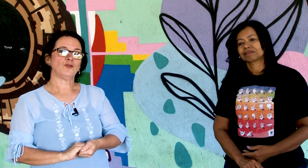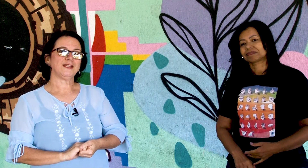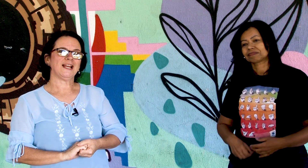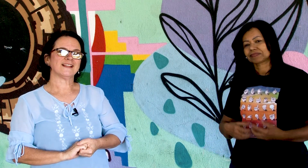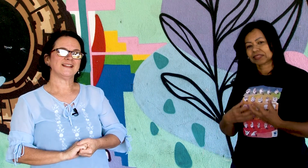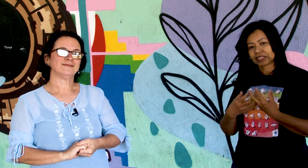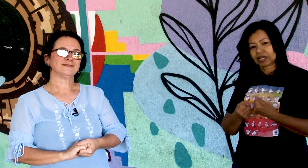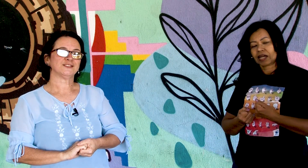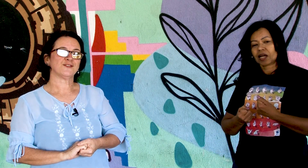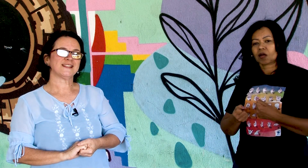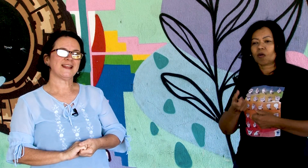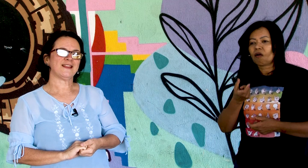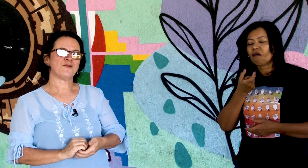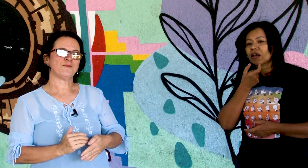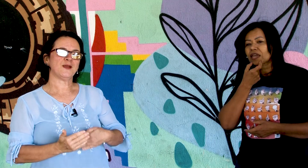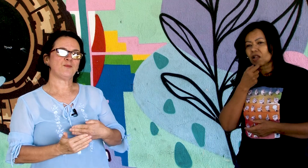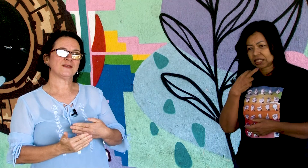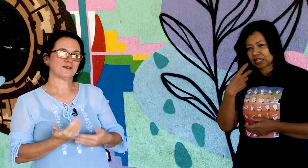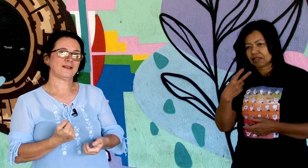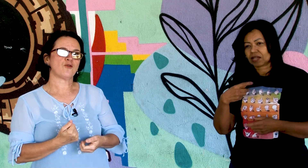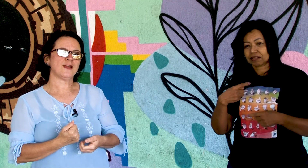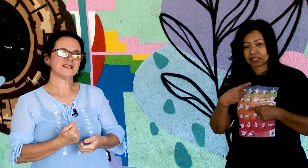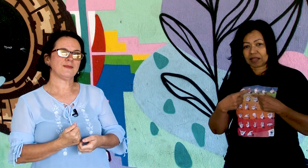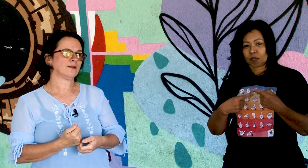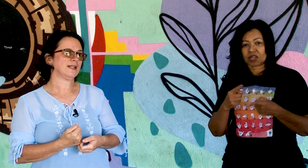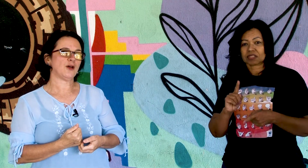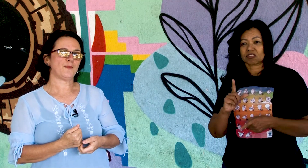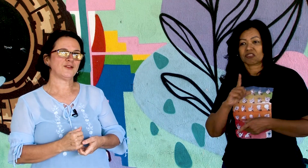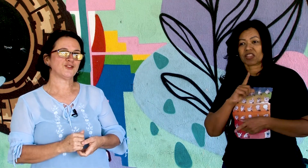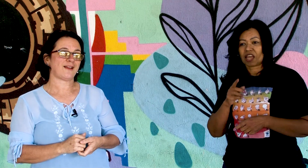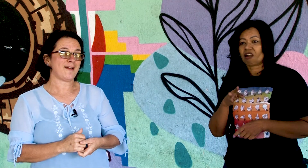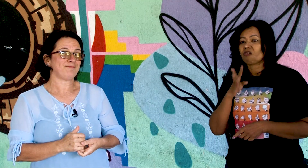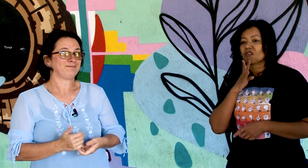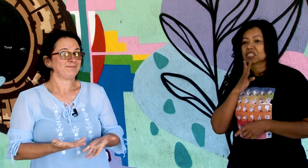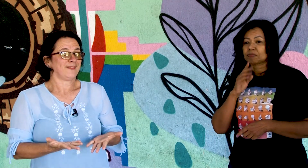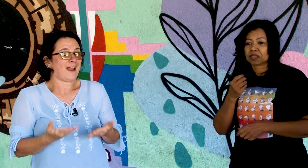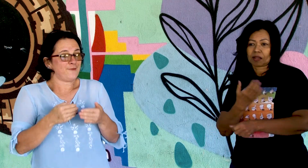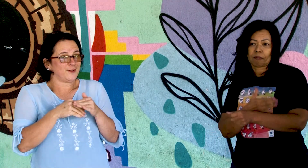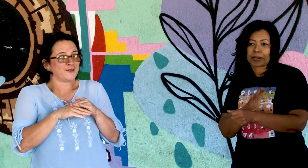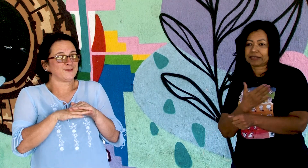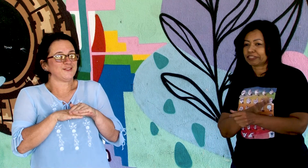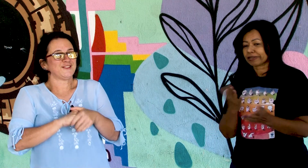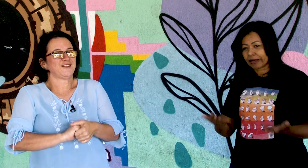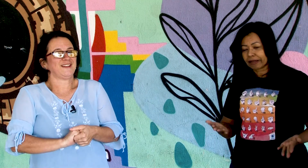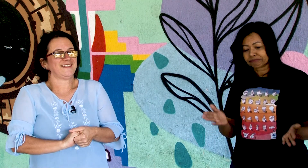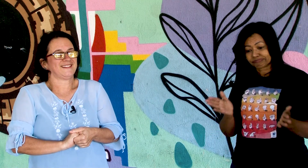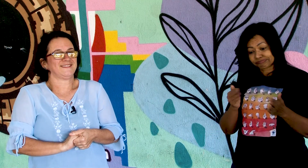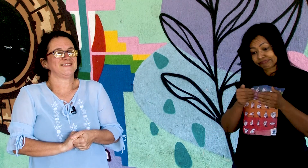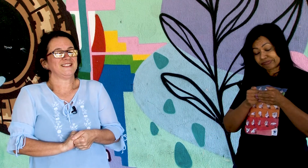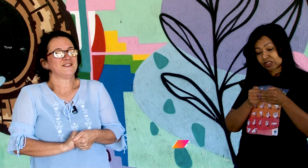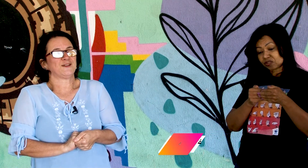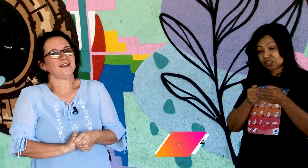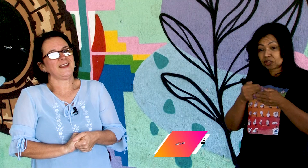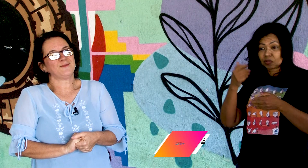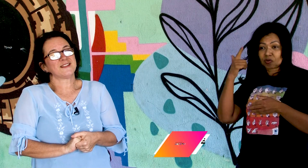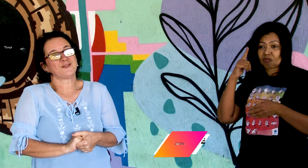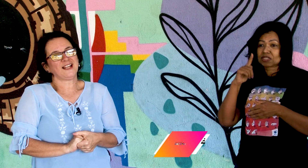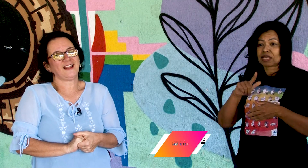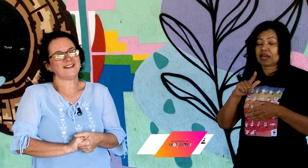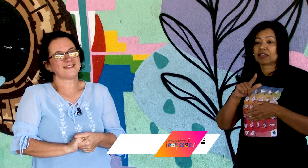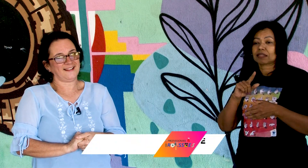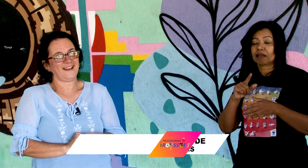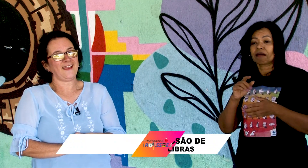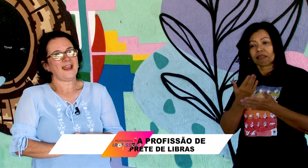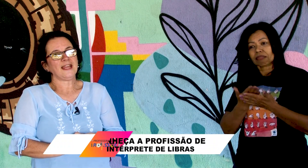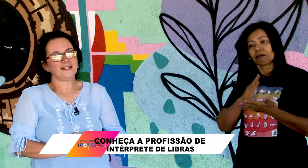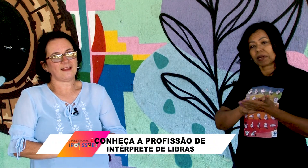Porque é igual no inglês, né? Se você não, depois ter o conhecimento e não praticar, aí fica escondidinho, né? Sua Libra, seu